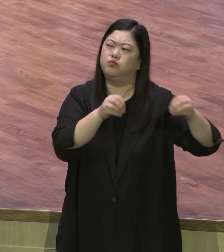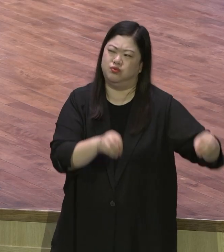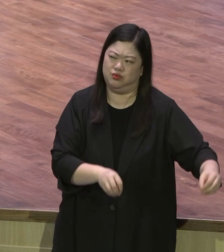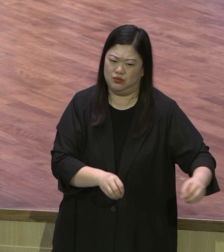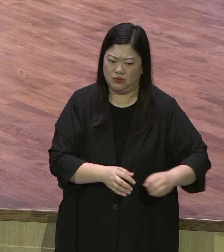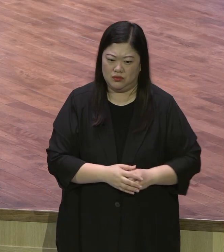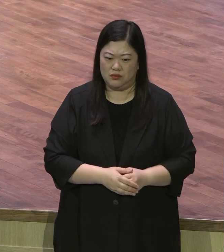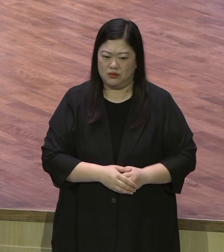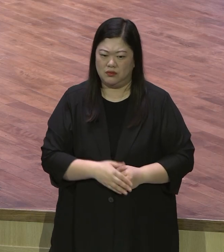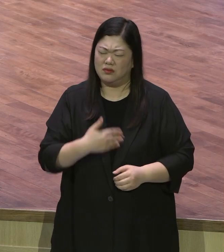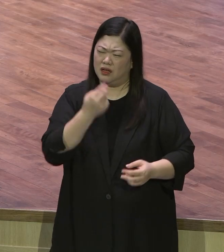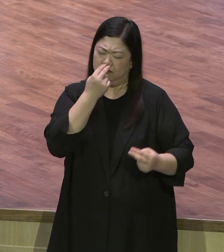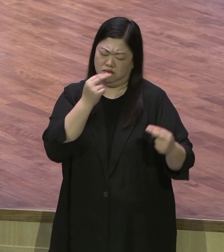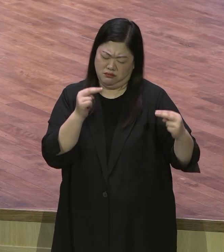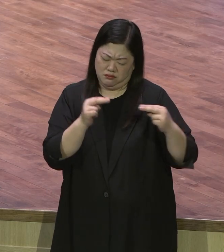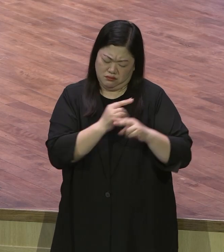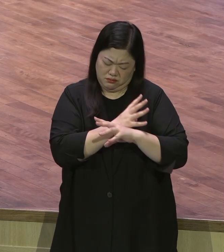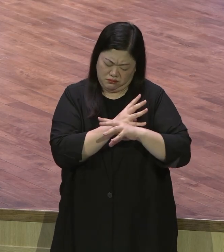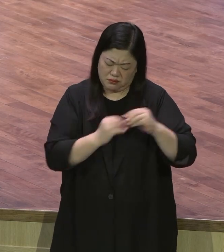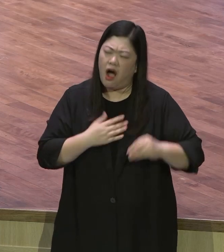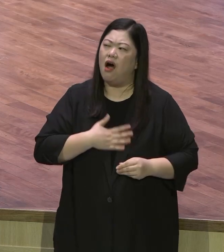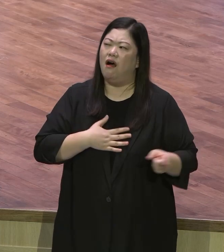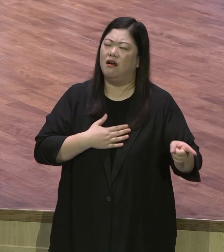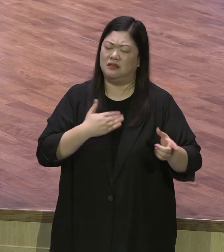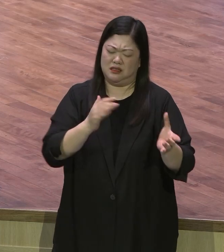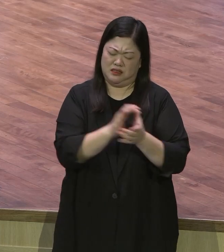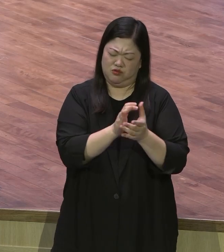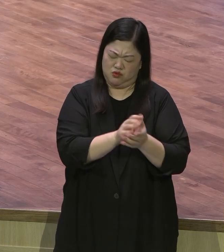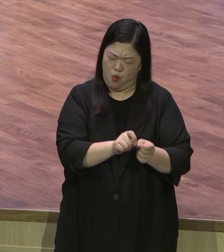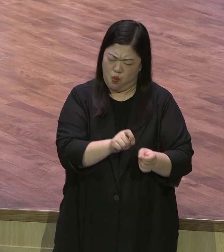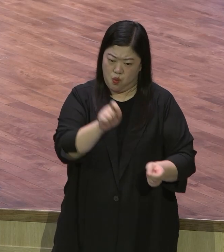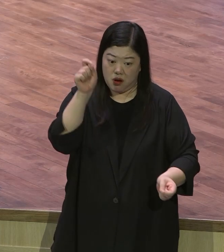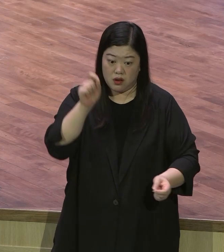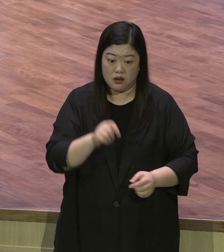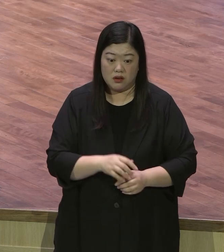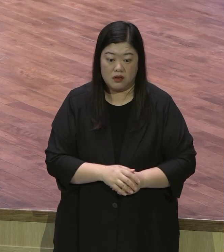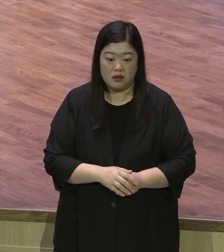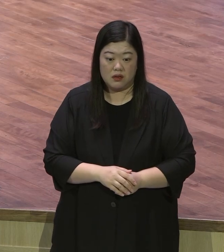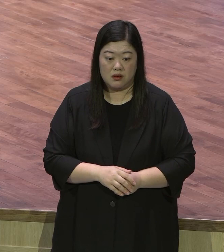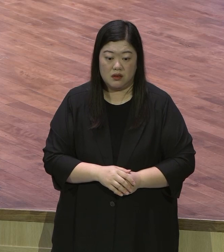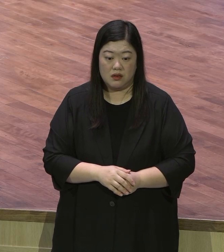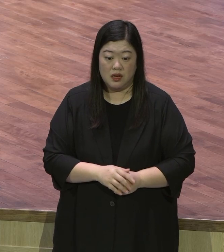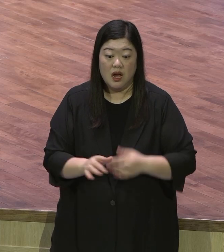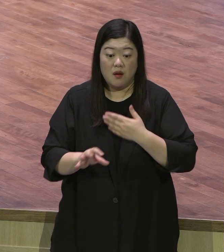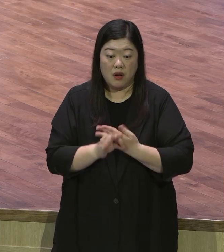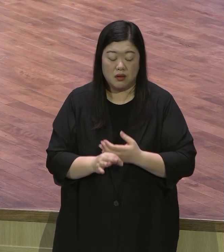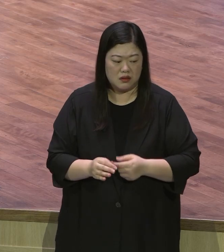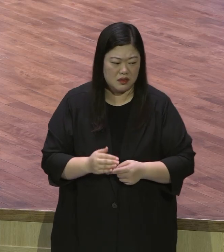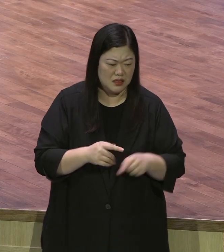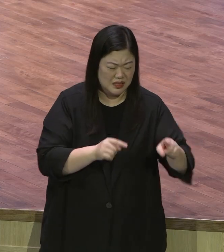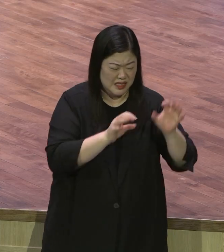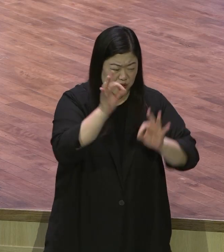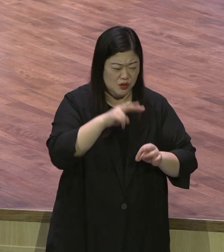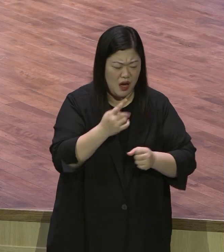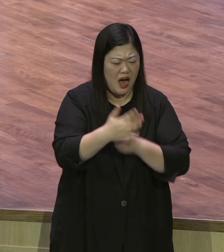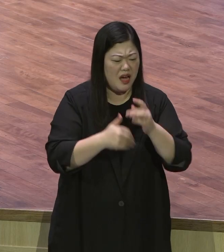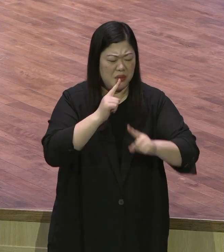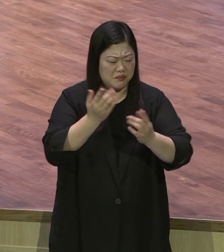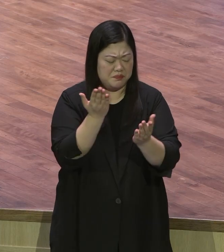들어줬어. 이래가지고 하나님 주신 지혜 지식이 없으니까 완전히 인본주의. 영적 분별력이